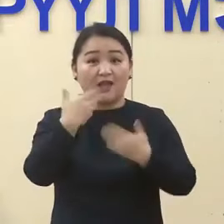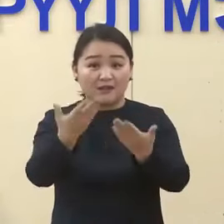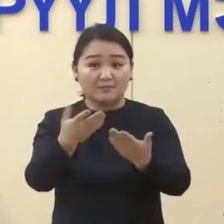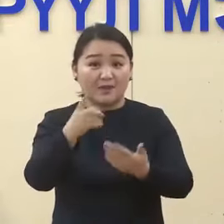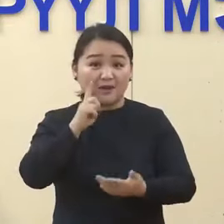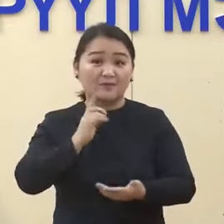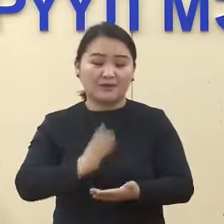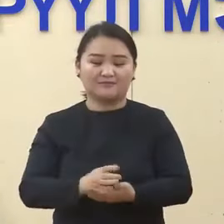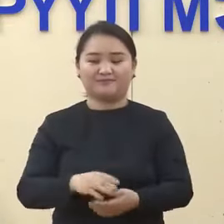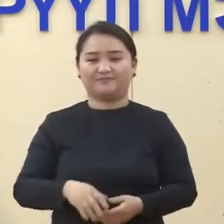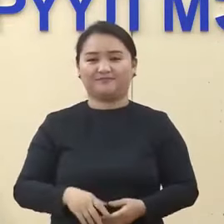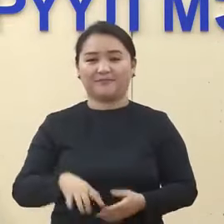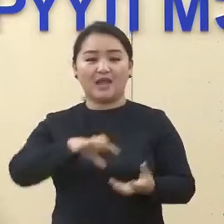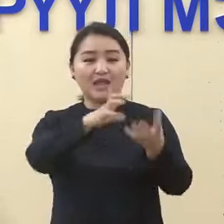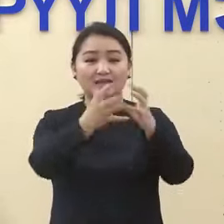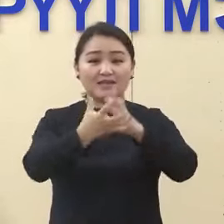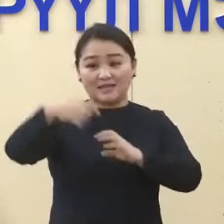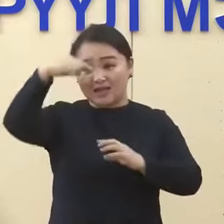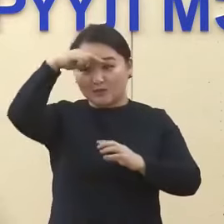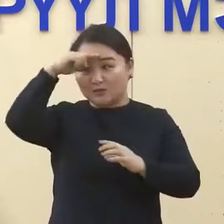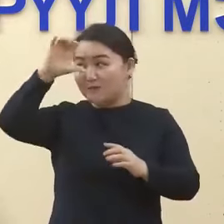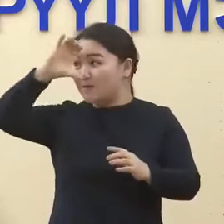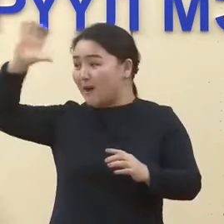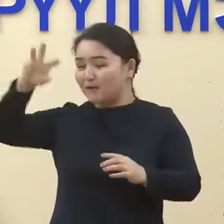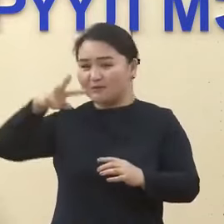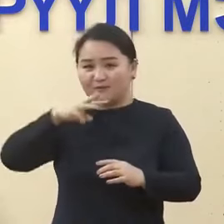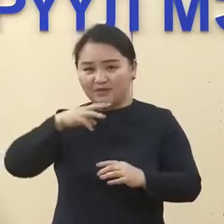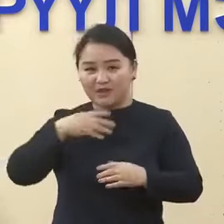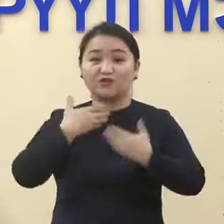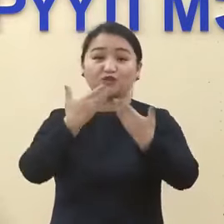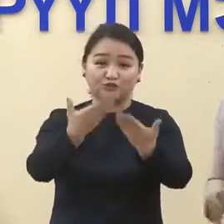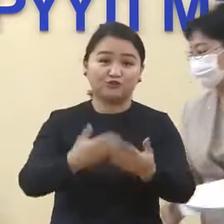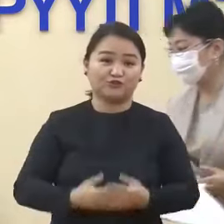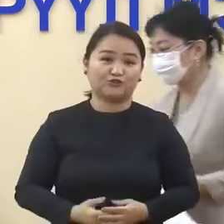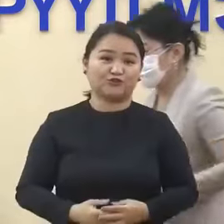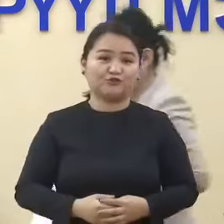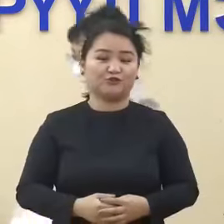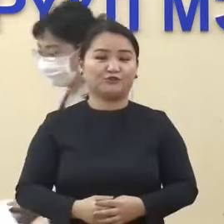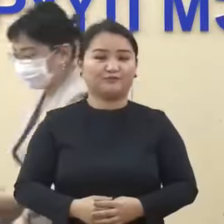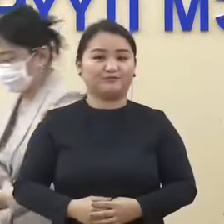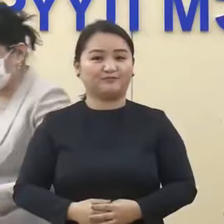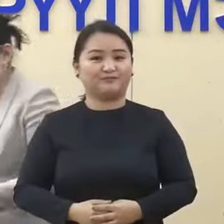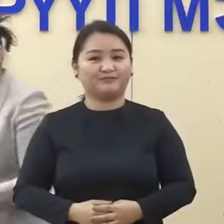ингээд дэлхийн эрүүл мэндийн байгууллагын мэдээллийг танилцуулнаа.